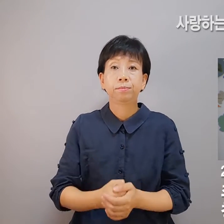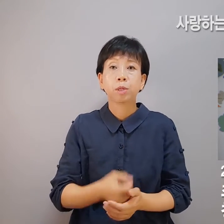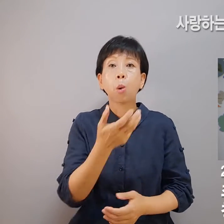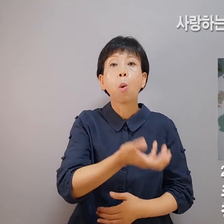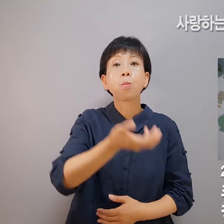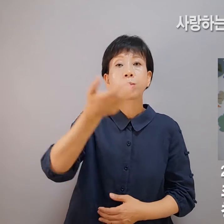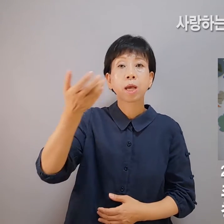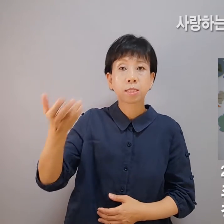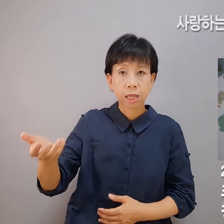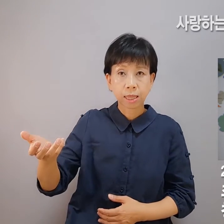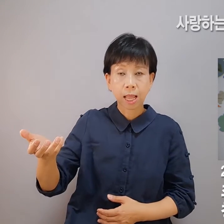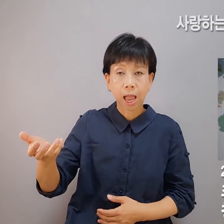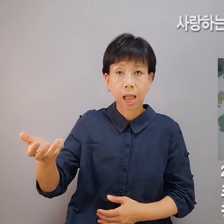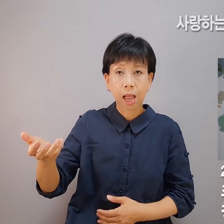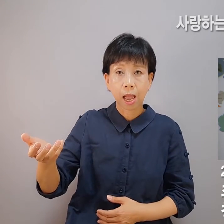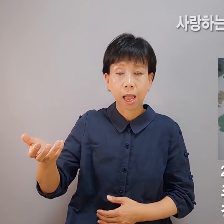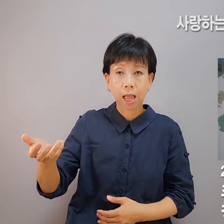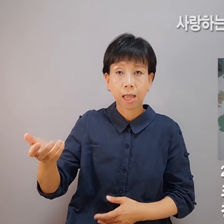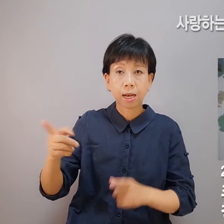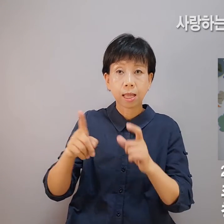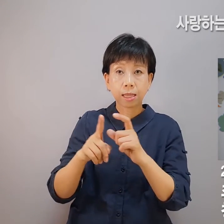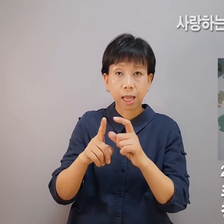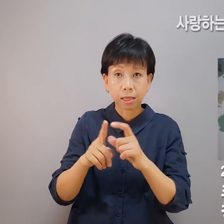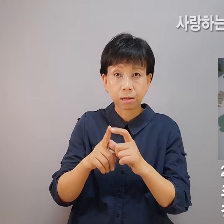옮겨졌다는 표현을 여기서는 뭐라고 기록하고 있습니까?